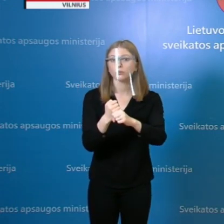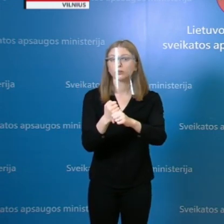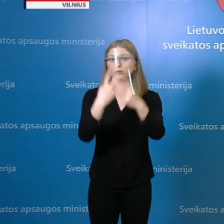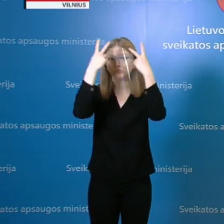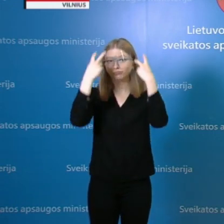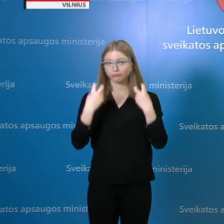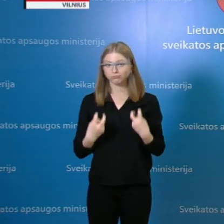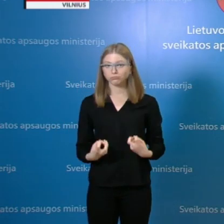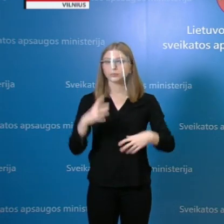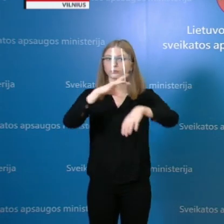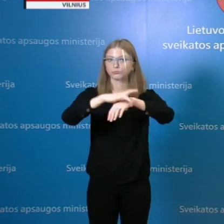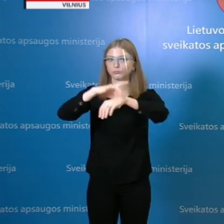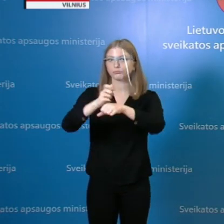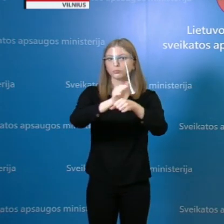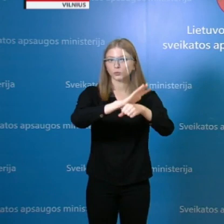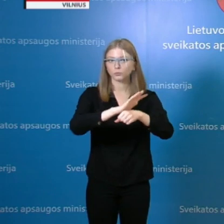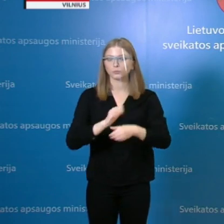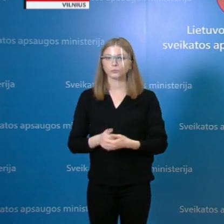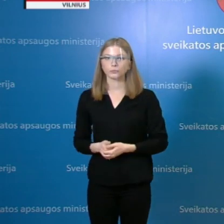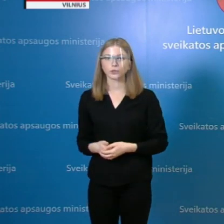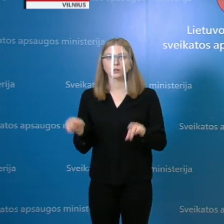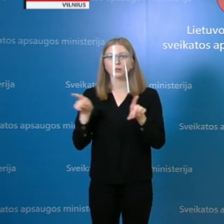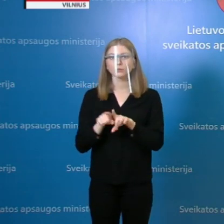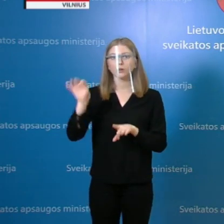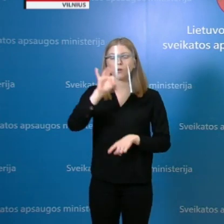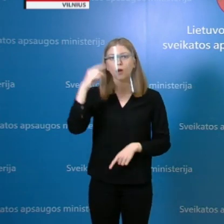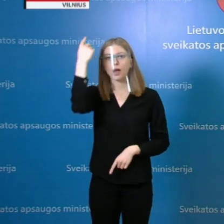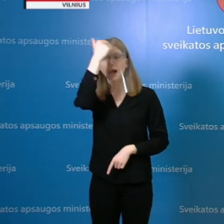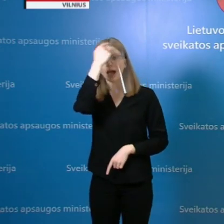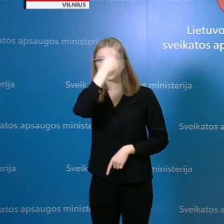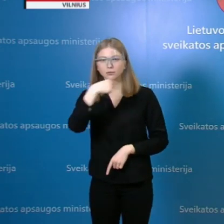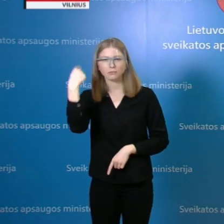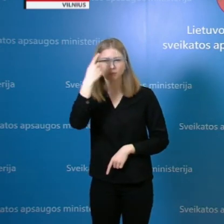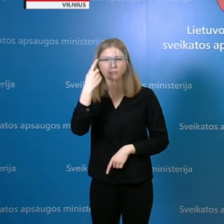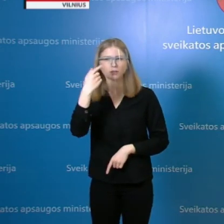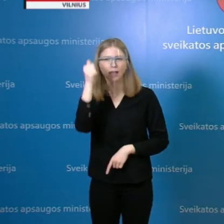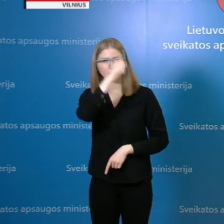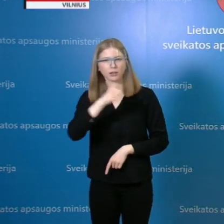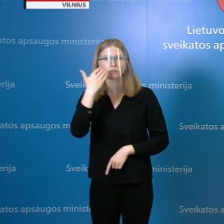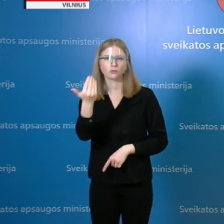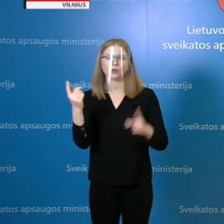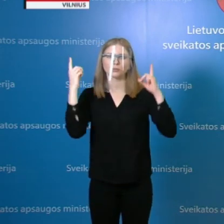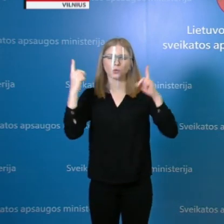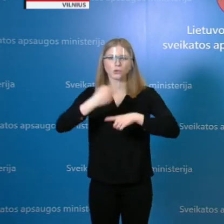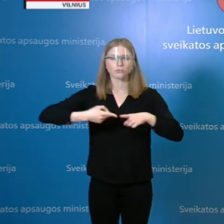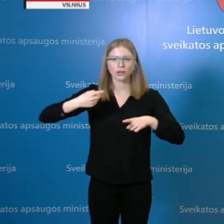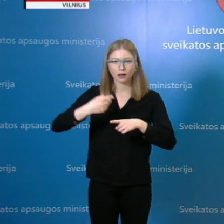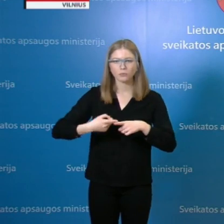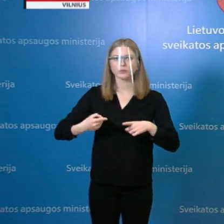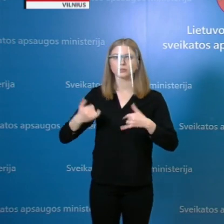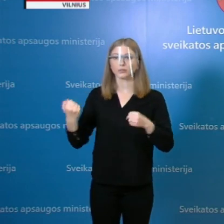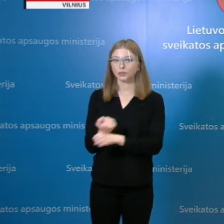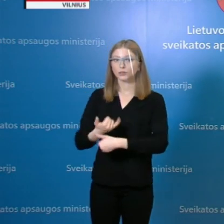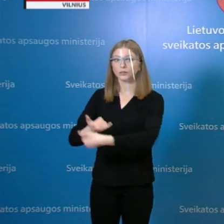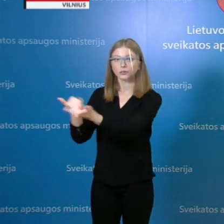teigiamas rezultatas. Taip pat teikti nurodymai dėl asmenio apsaugos priemonių dėvėjimo, asmens higienos reikalavimų užtikrinimo bei